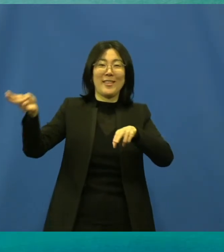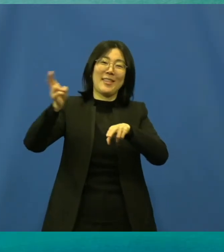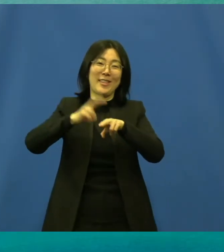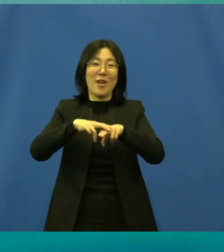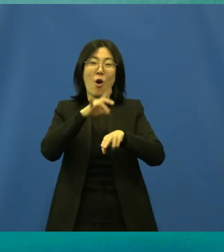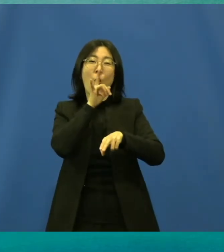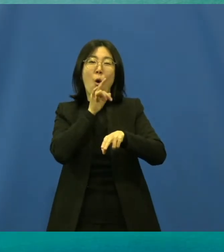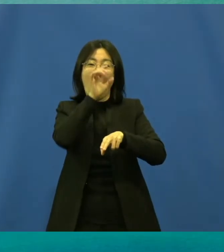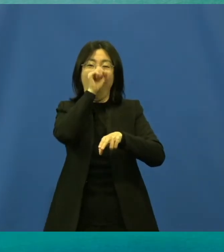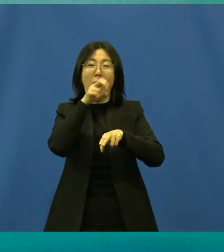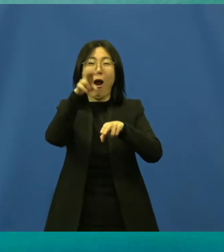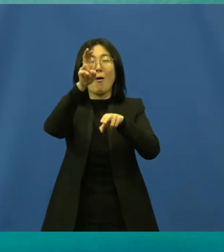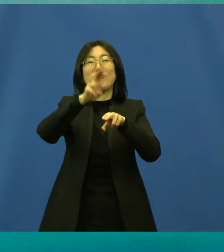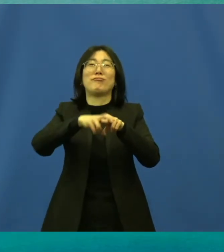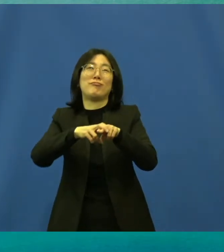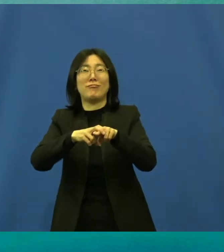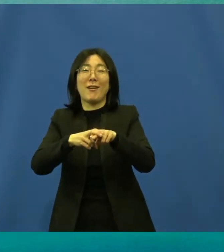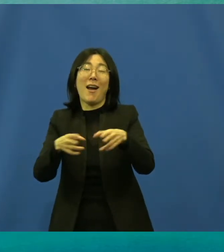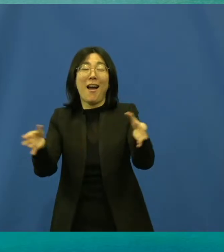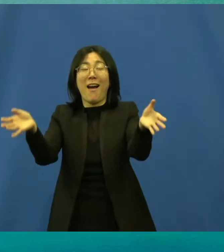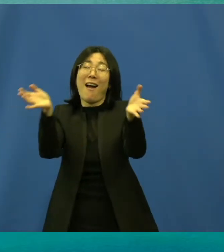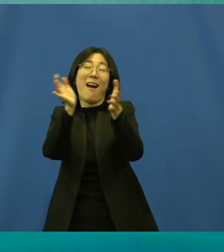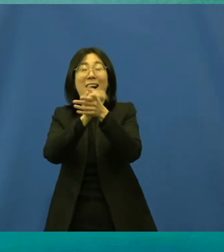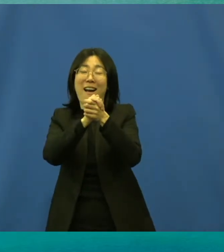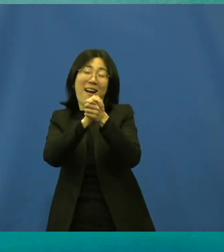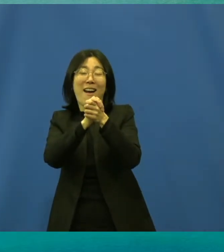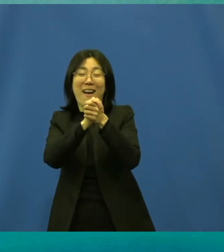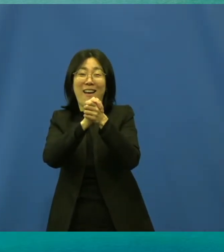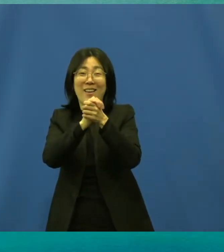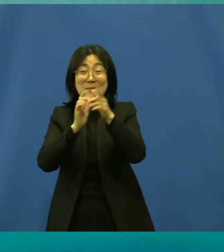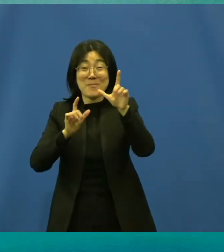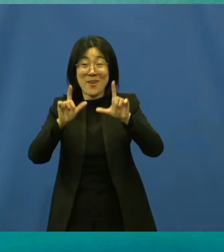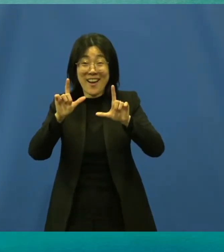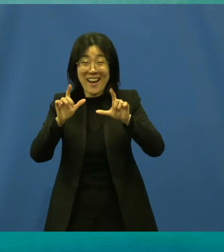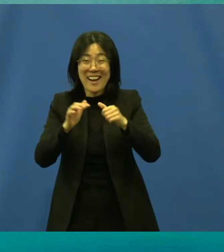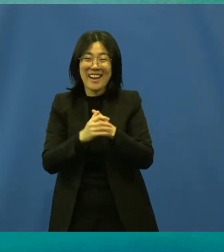그러나 기도는 본래 낮은 곳에서 하는 것입니다.